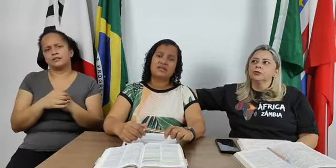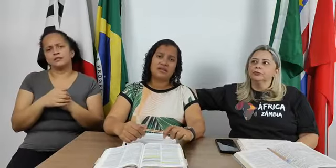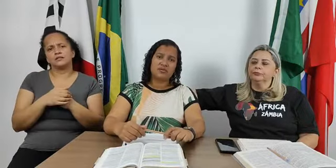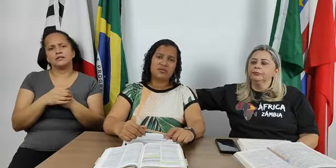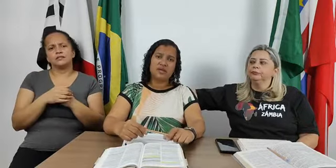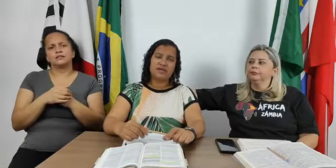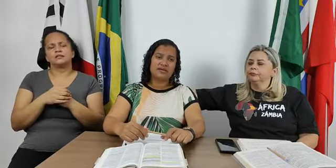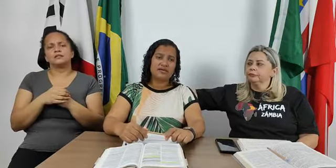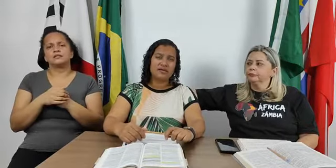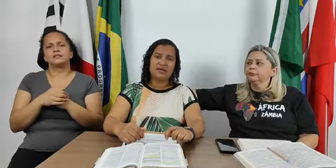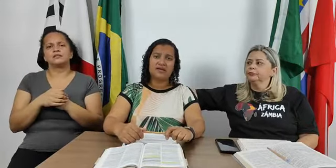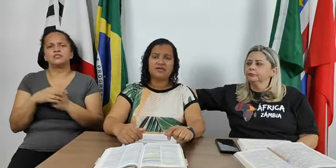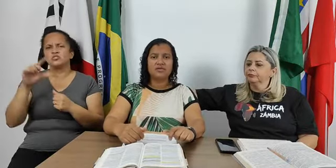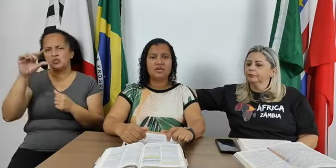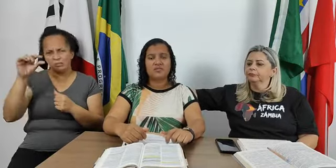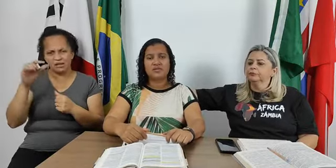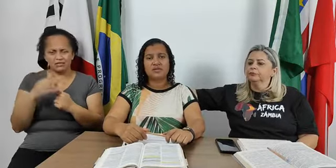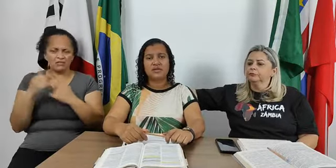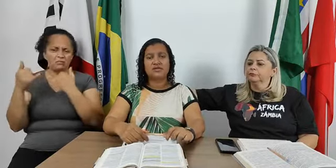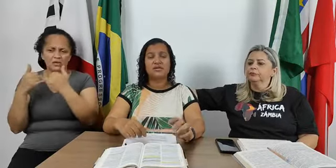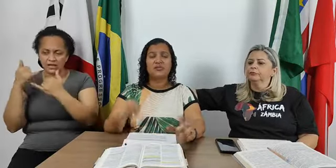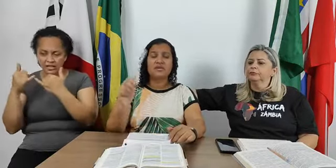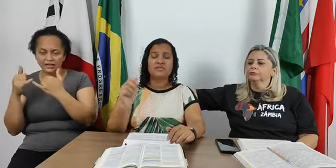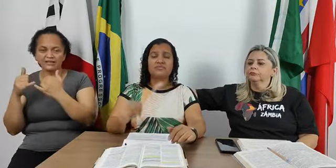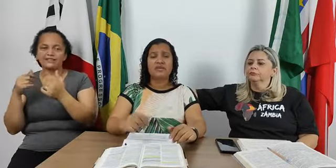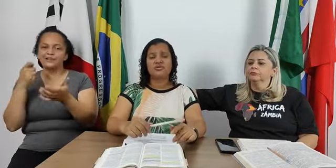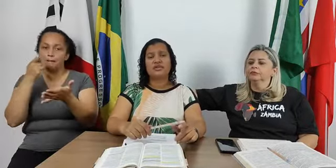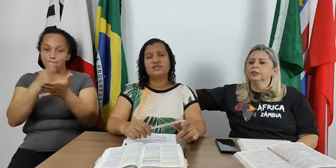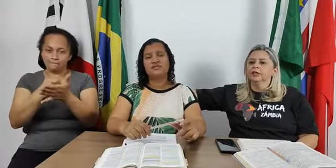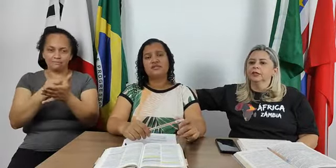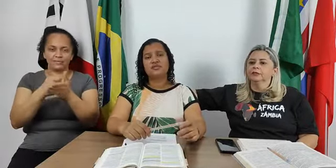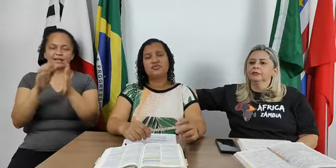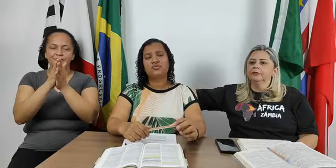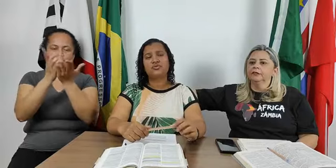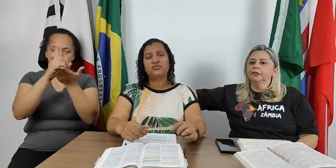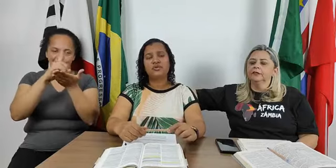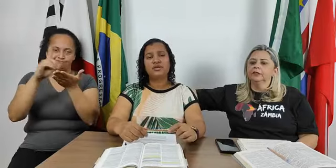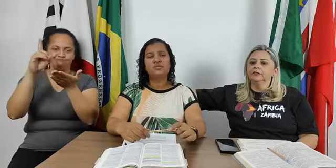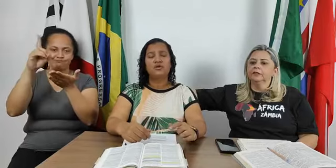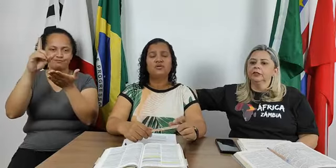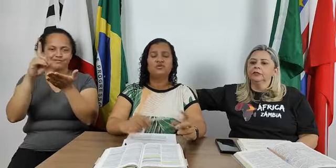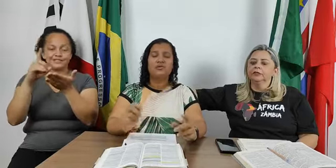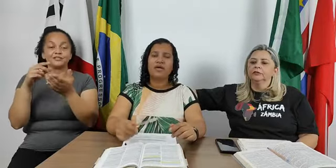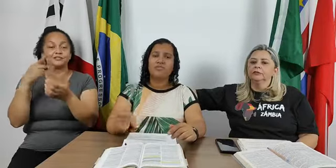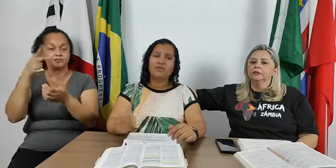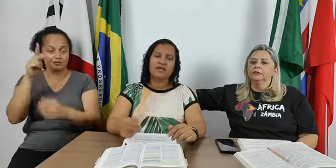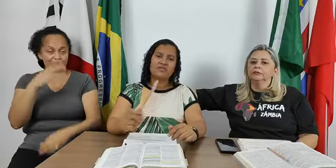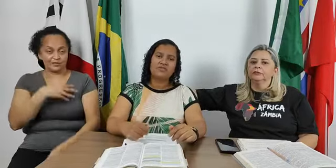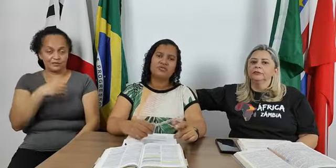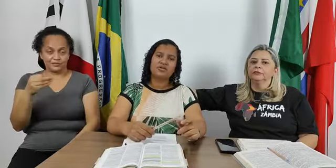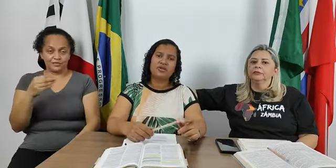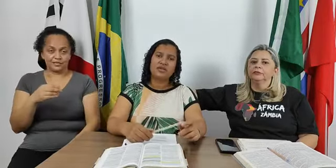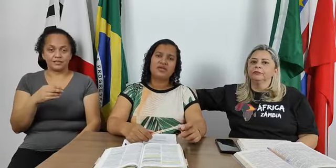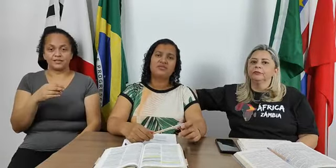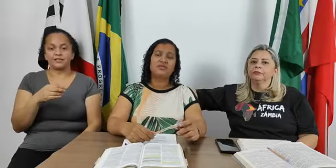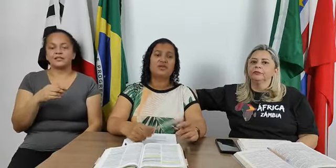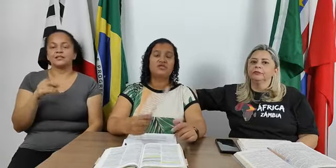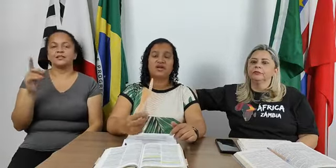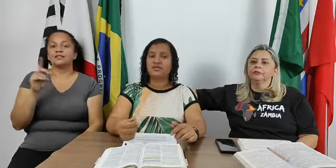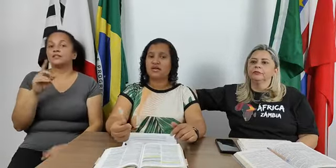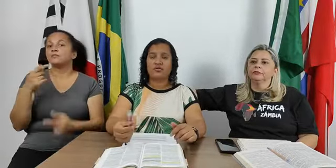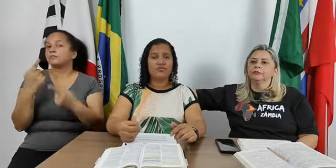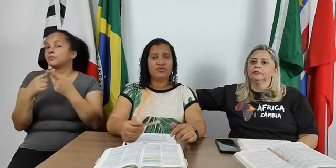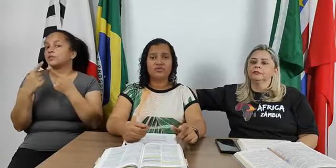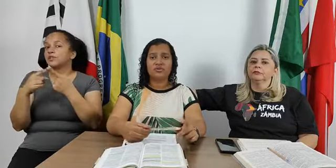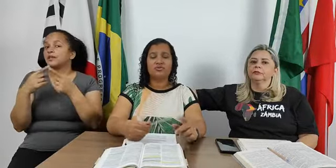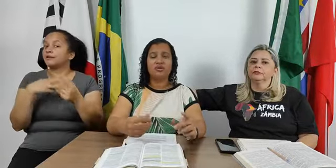economiza ali naquela boneca, naquele carrinho, naquela bicicleta, mas investe na eternidade do teu filho. Não é porque ele é filho de crente que ele